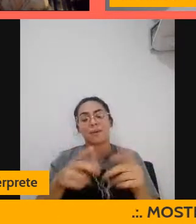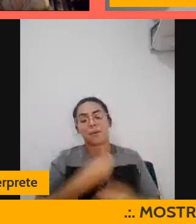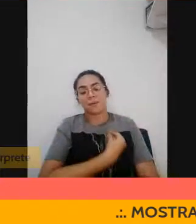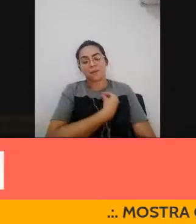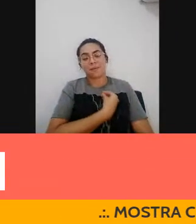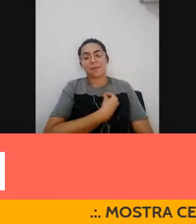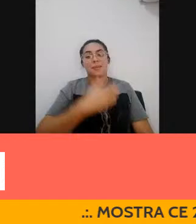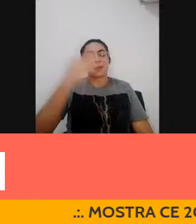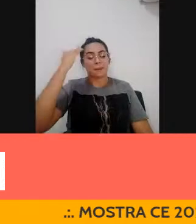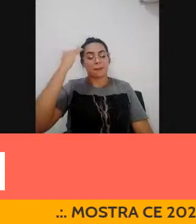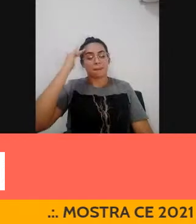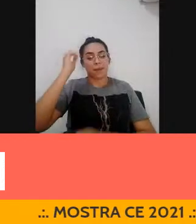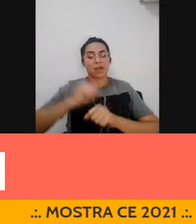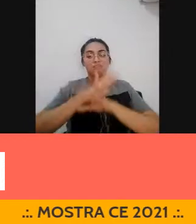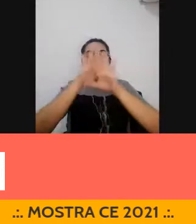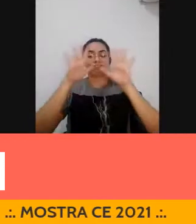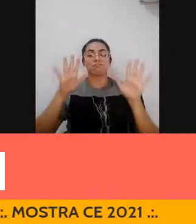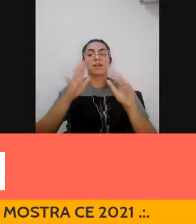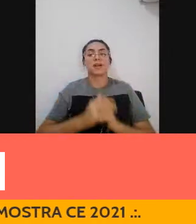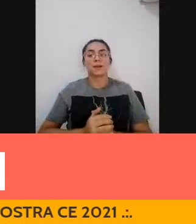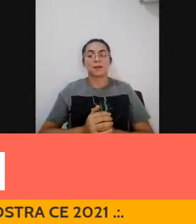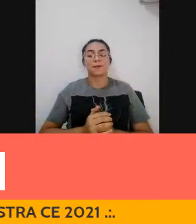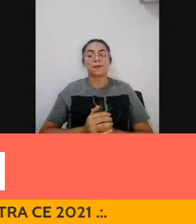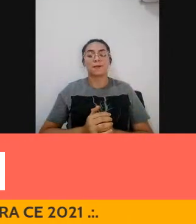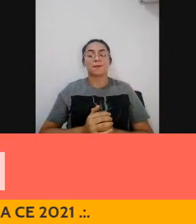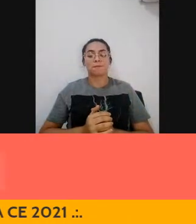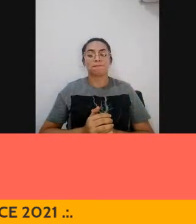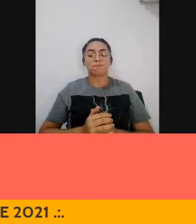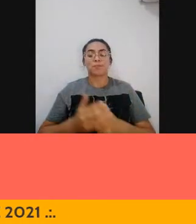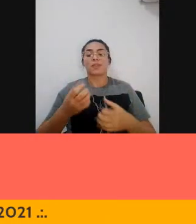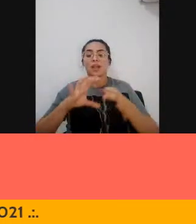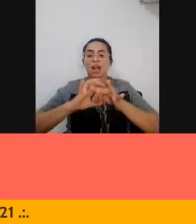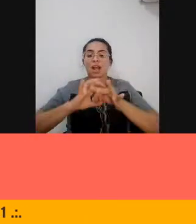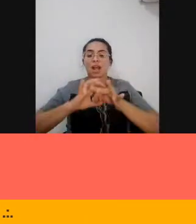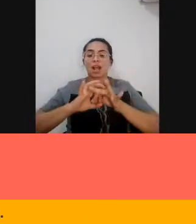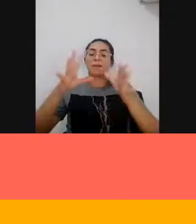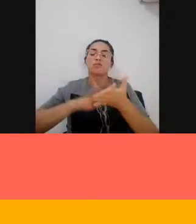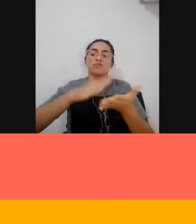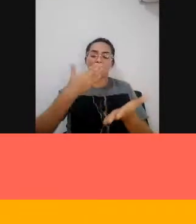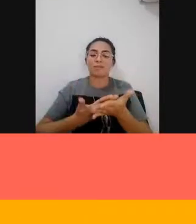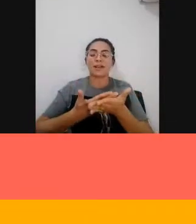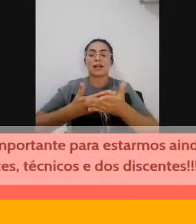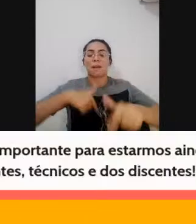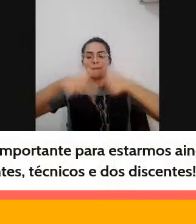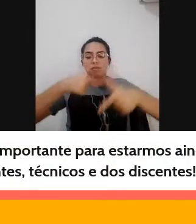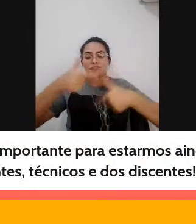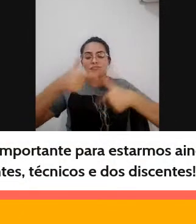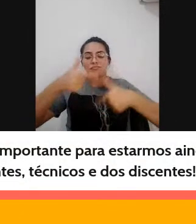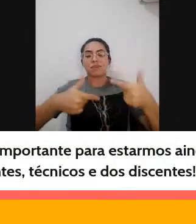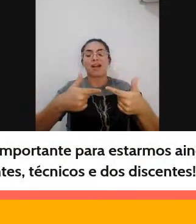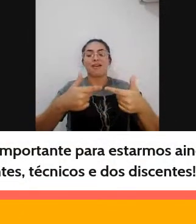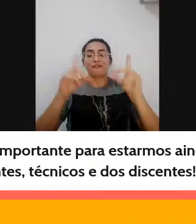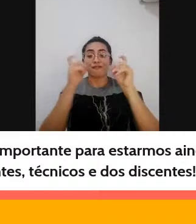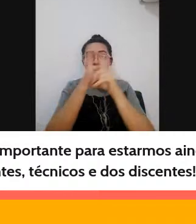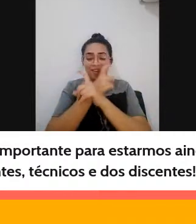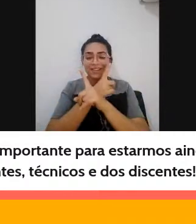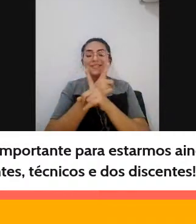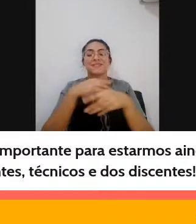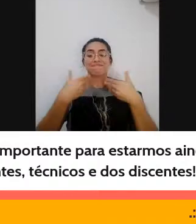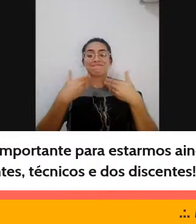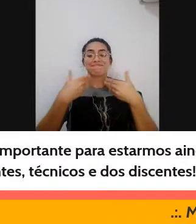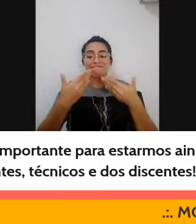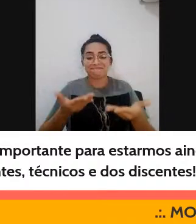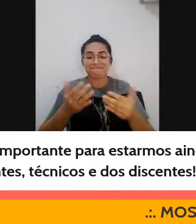compreensão de estar aqui também fornecendo os intérpretes para a gente, né, possibilitando que a gente fizesse esse trabalho. Foi tão difícil, né, conquistar